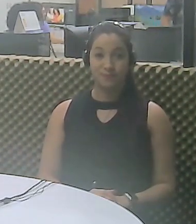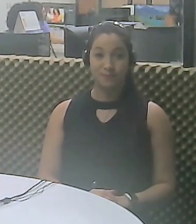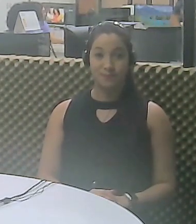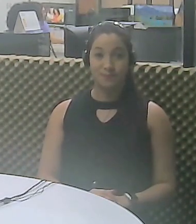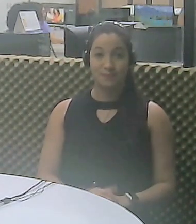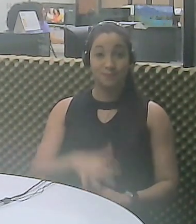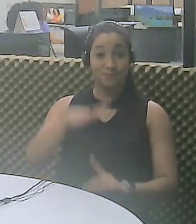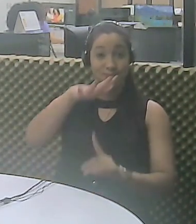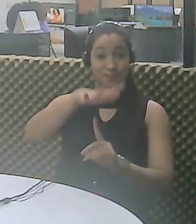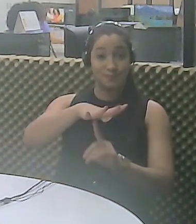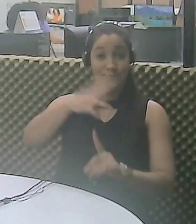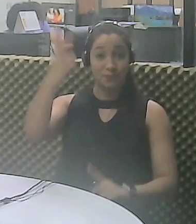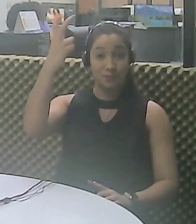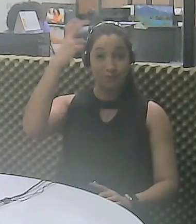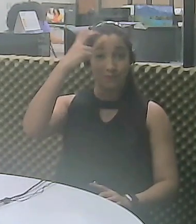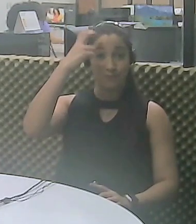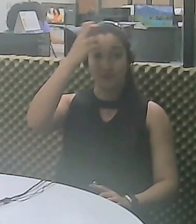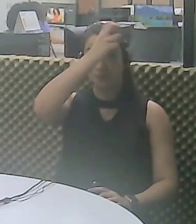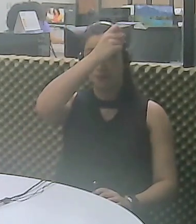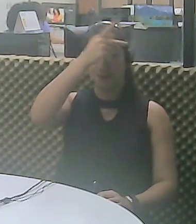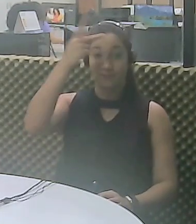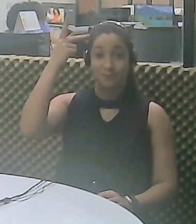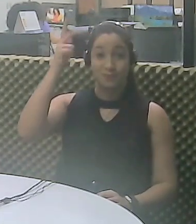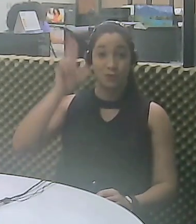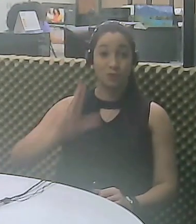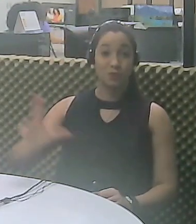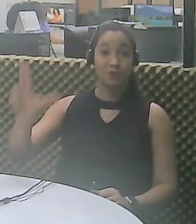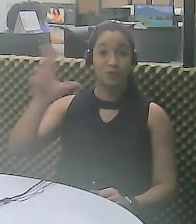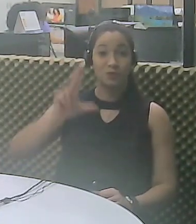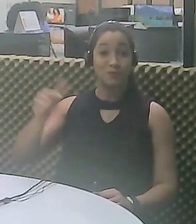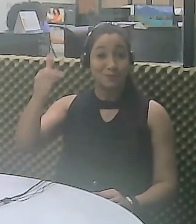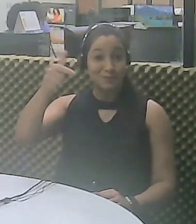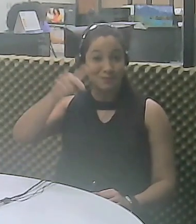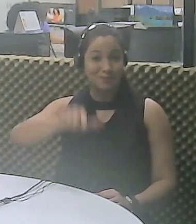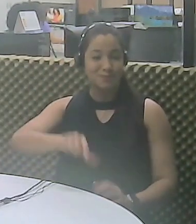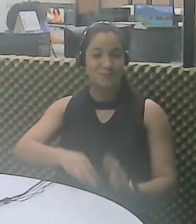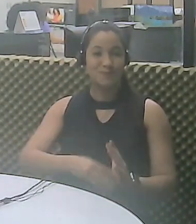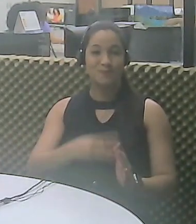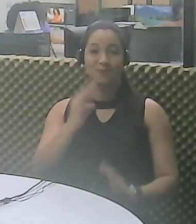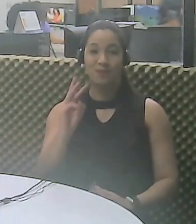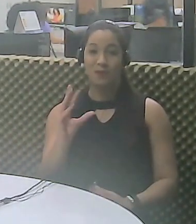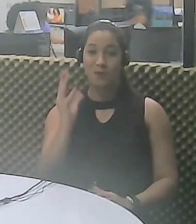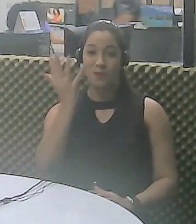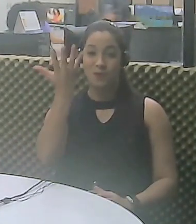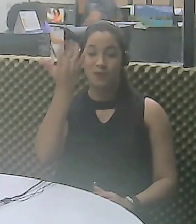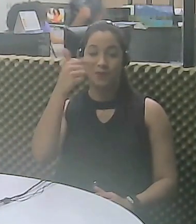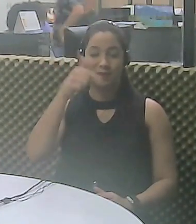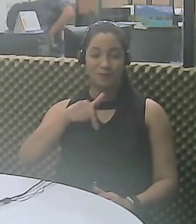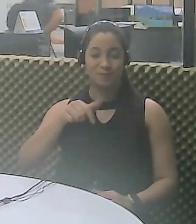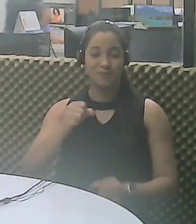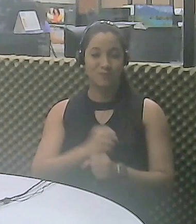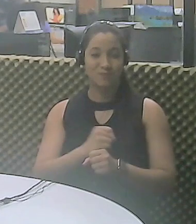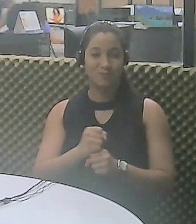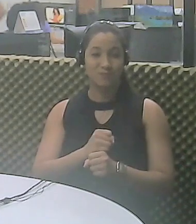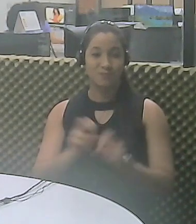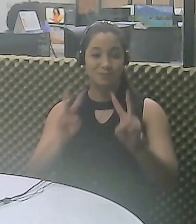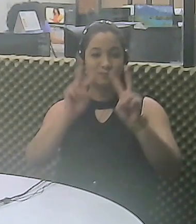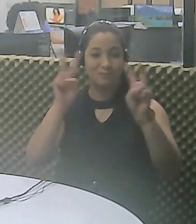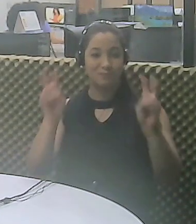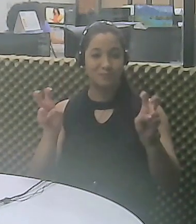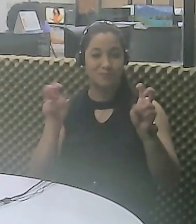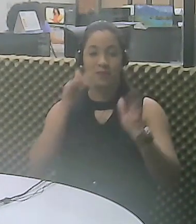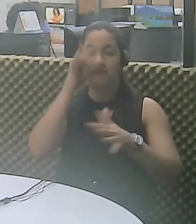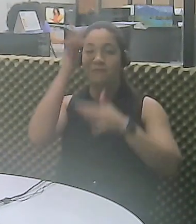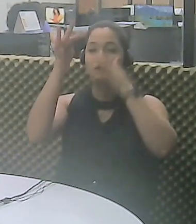A Feira de Cultura da Prefeitura de Uberlândia está de volta em sua 3ª edição do ano e terá como tema a